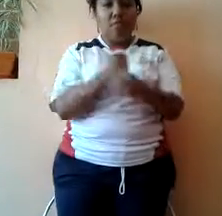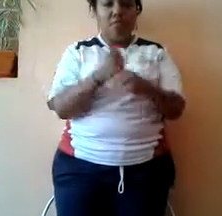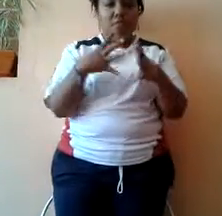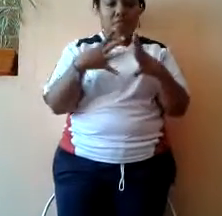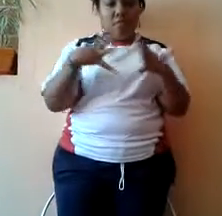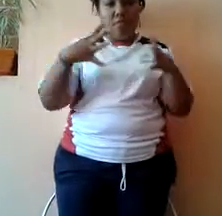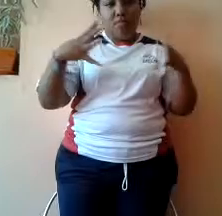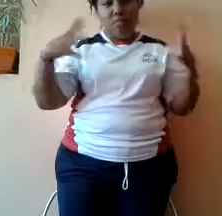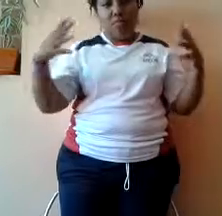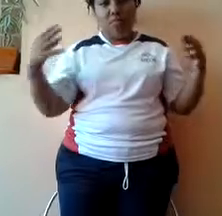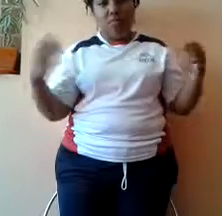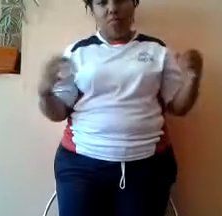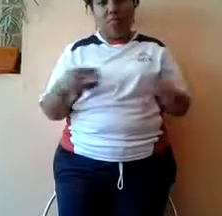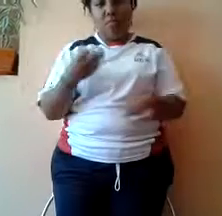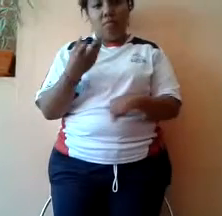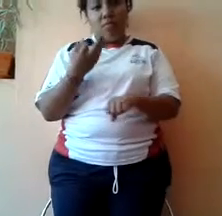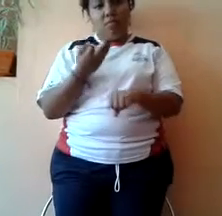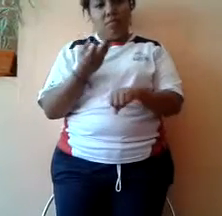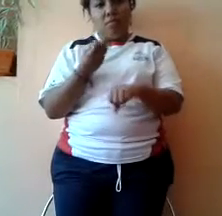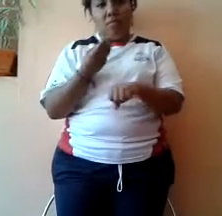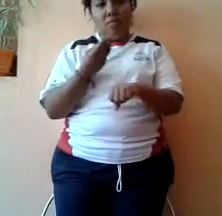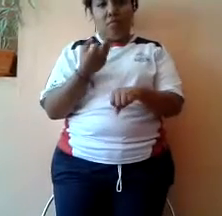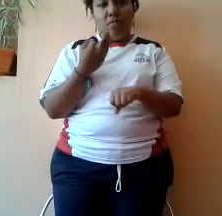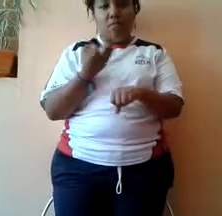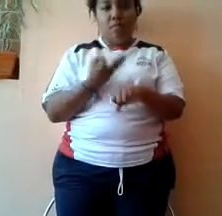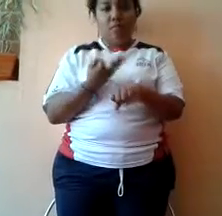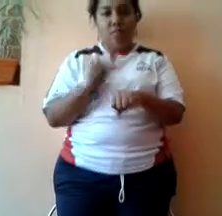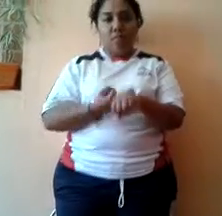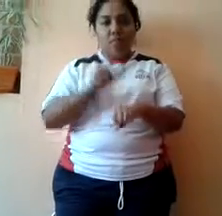para intentar alejarles de tan peligrosa afición.